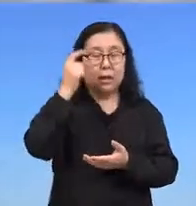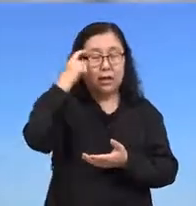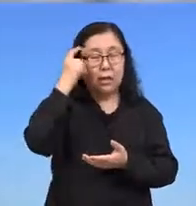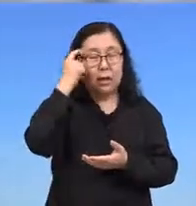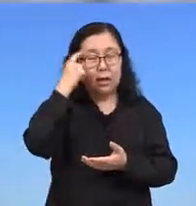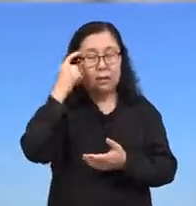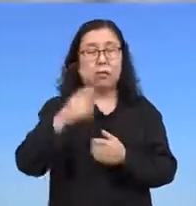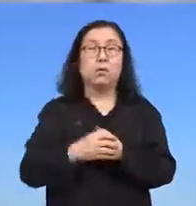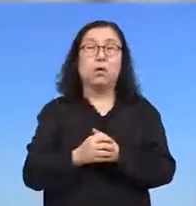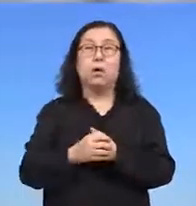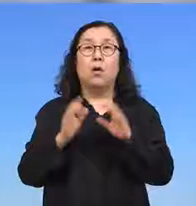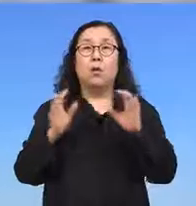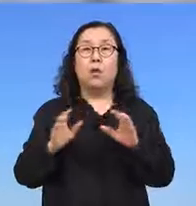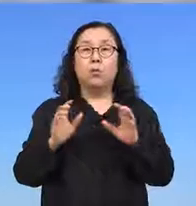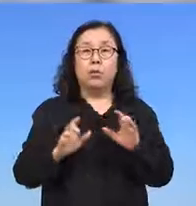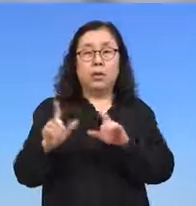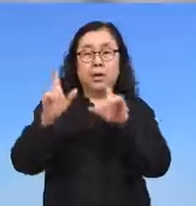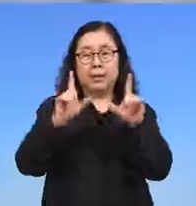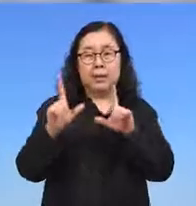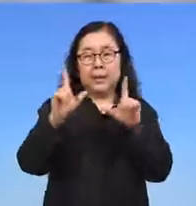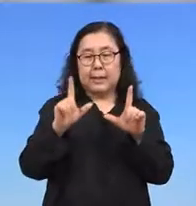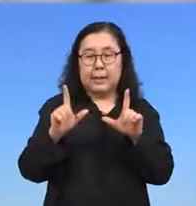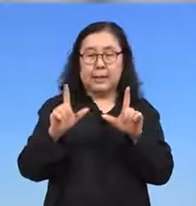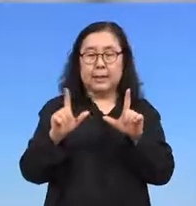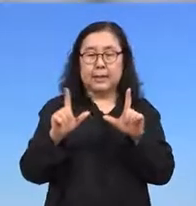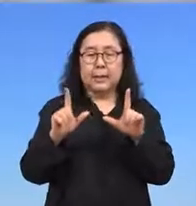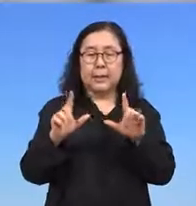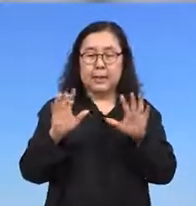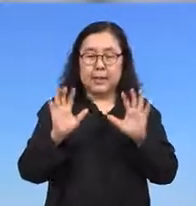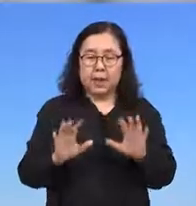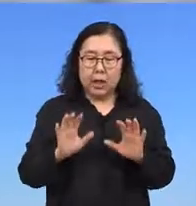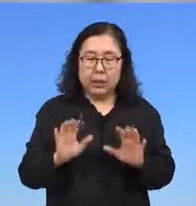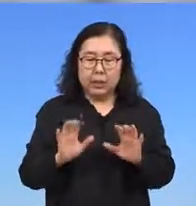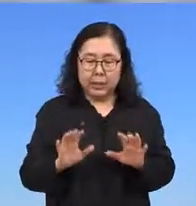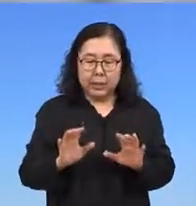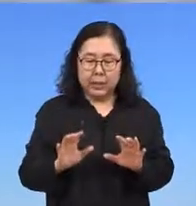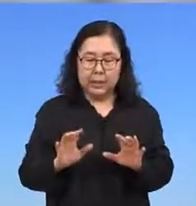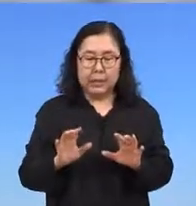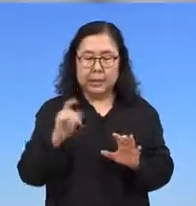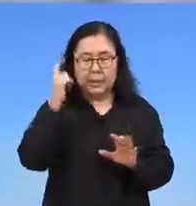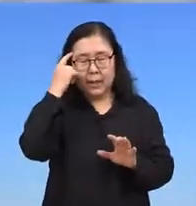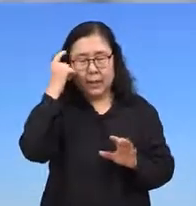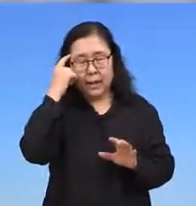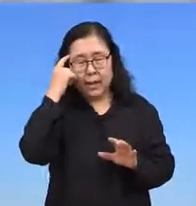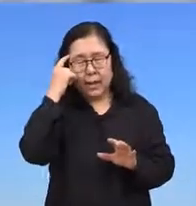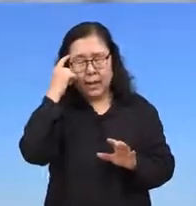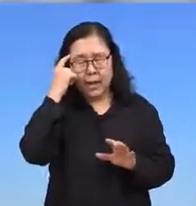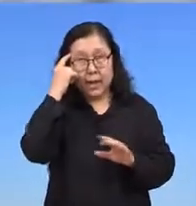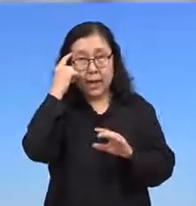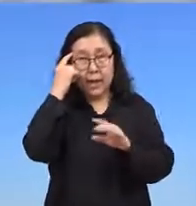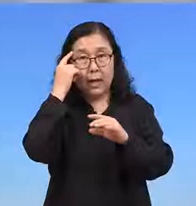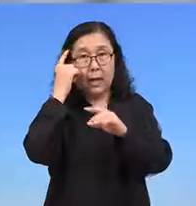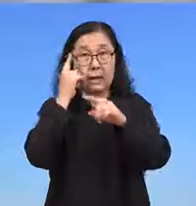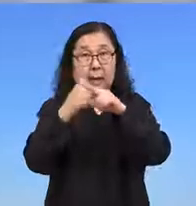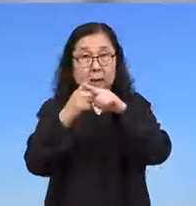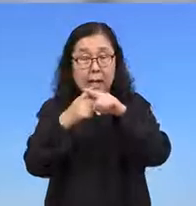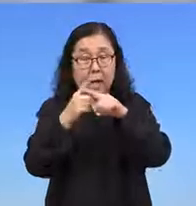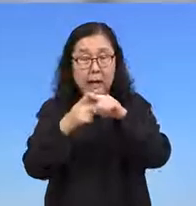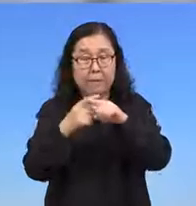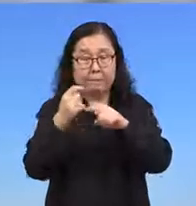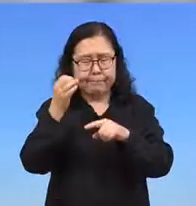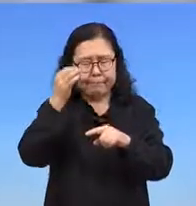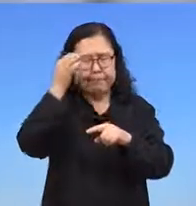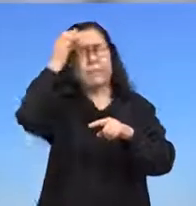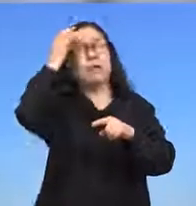하면은 또 참 이 오늘을 사는 이 역동적인 현재를 참 새벽에 제가 구하다가요, 불쑥 깨달은 게